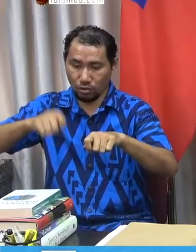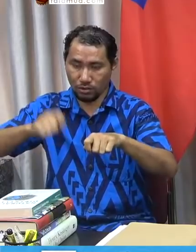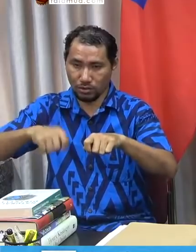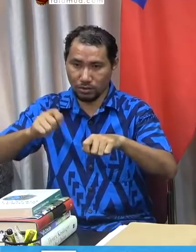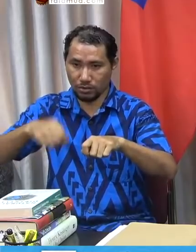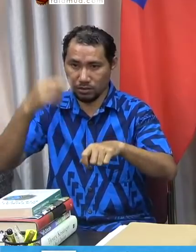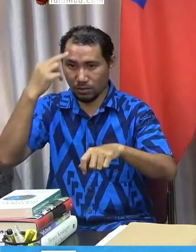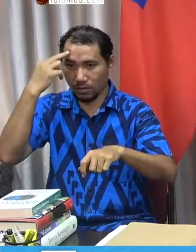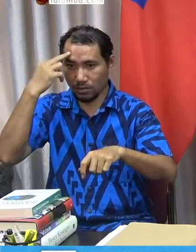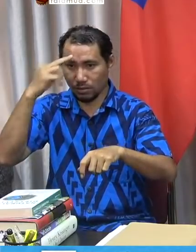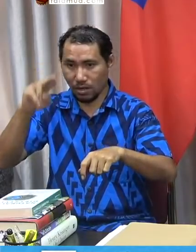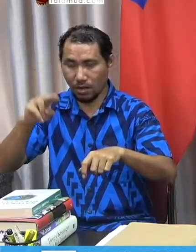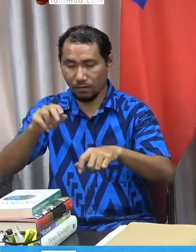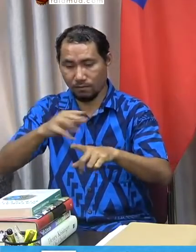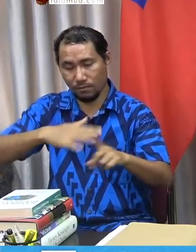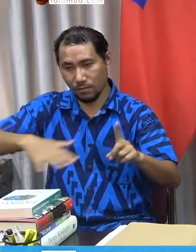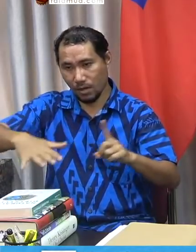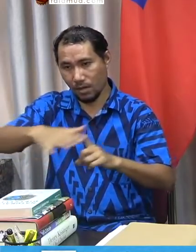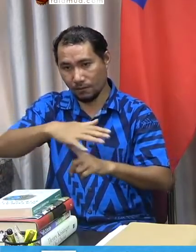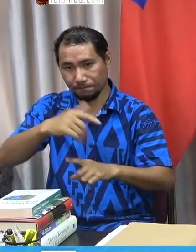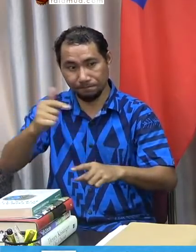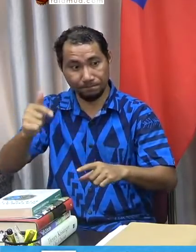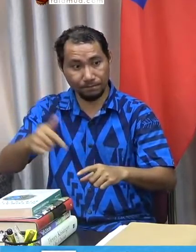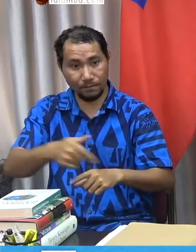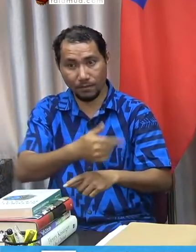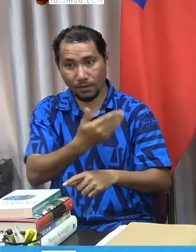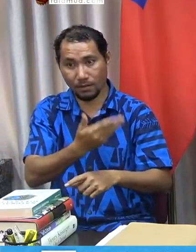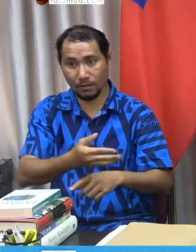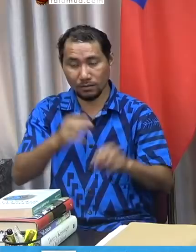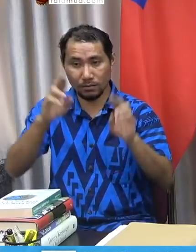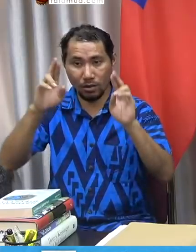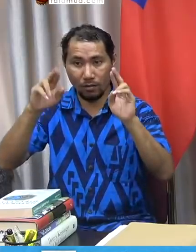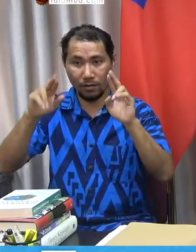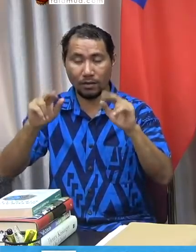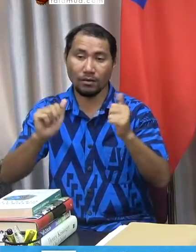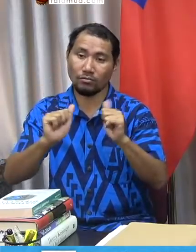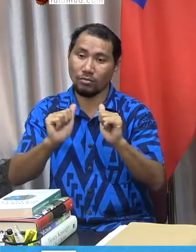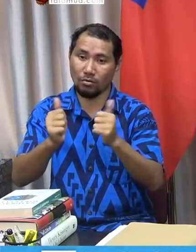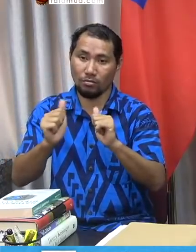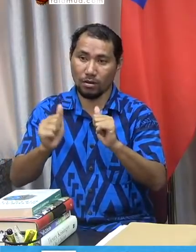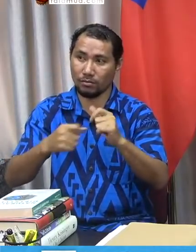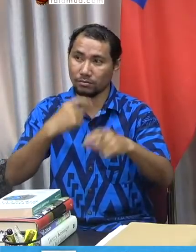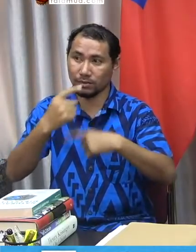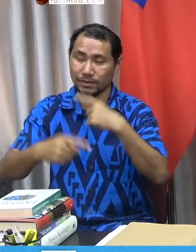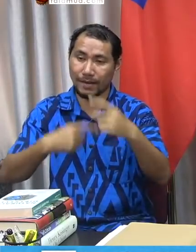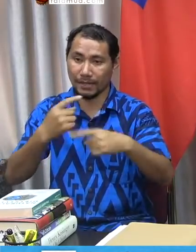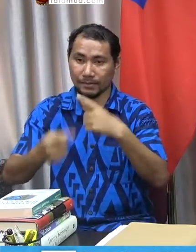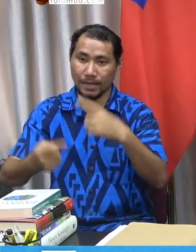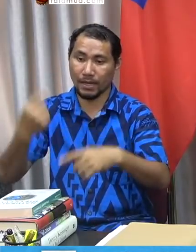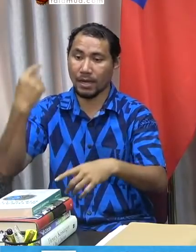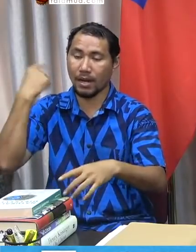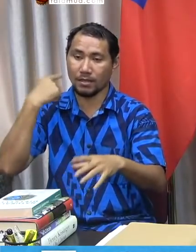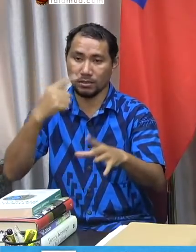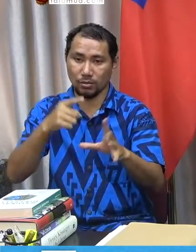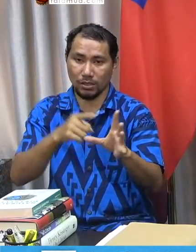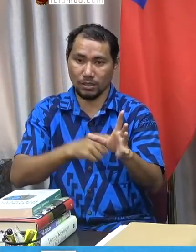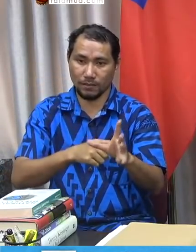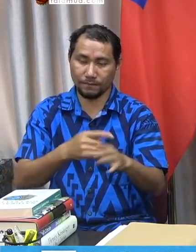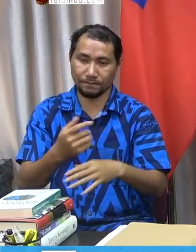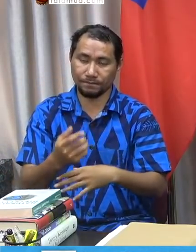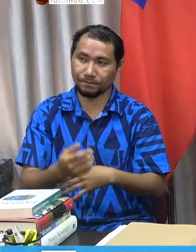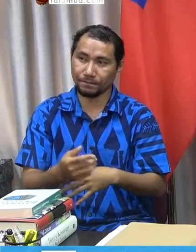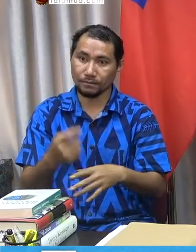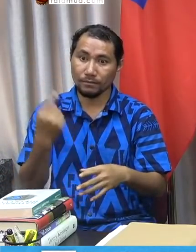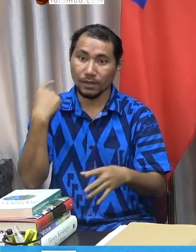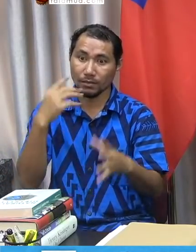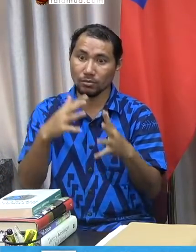o le mata upu le nei o se mata upu sa o tautalangia fo i le lava i aso o lo ngafa lava ma le